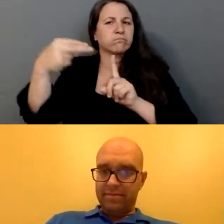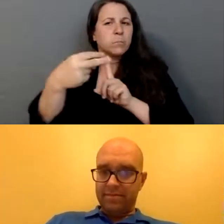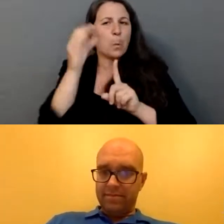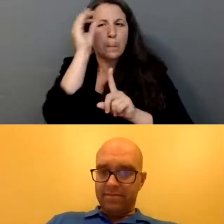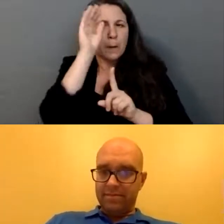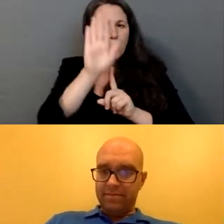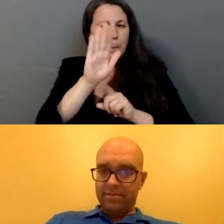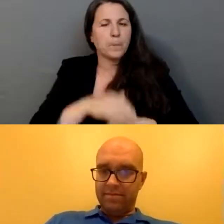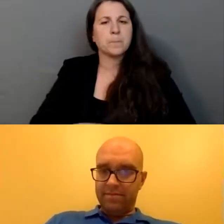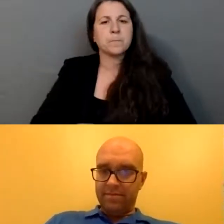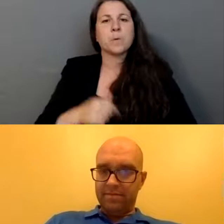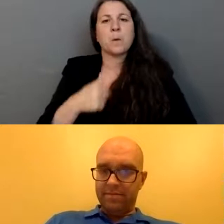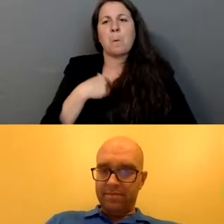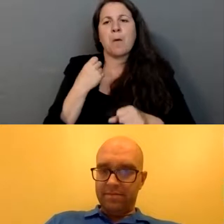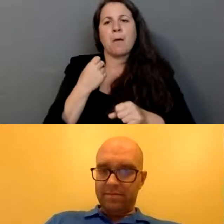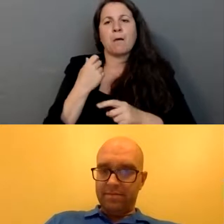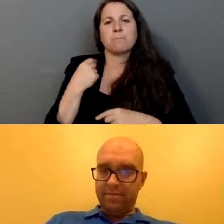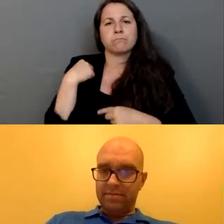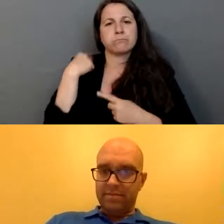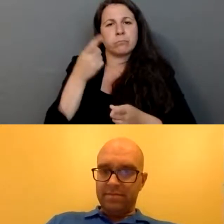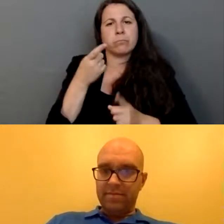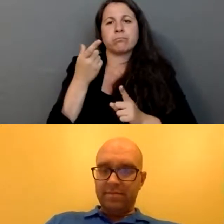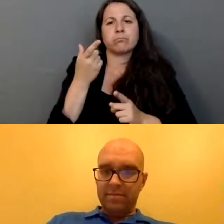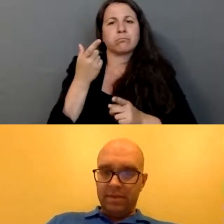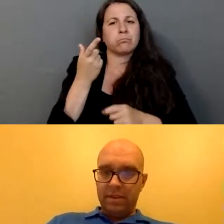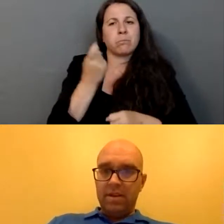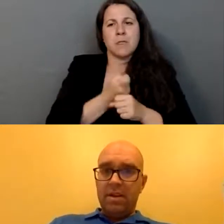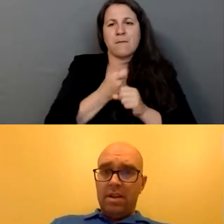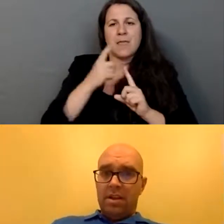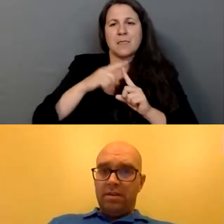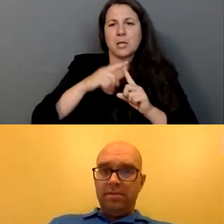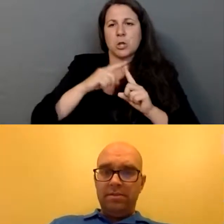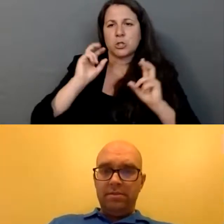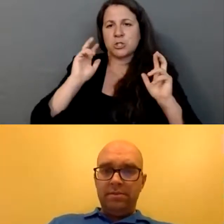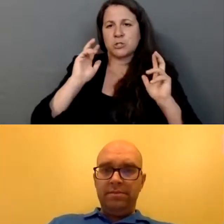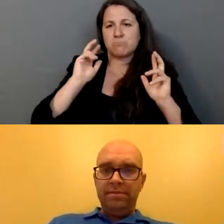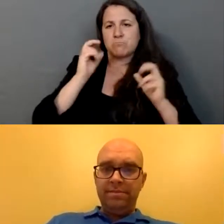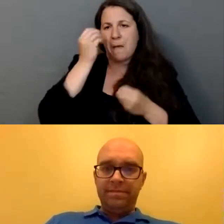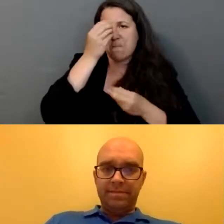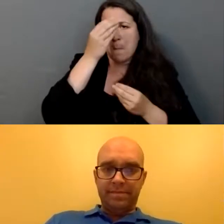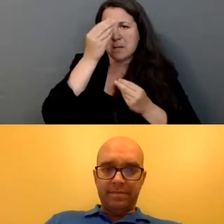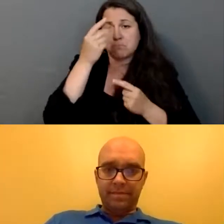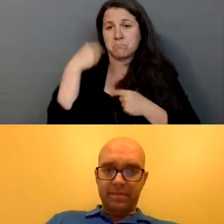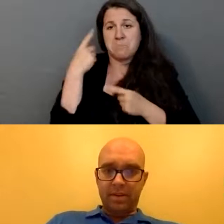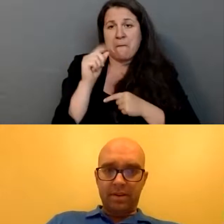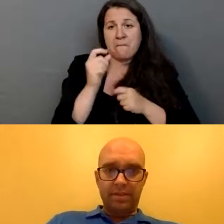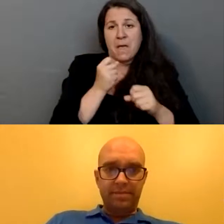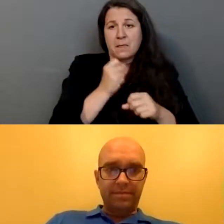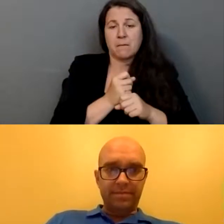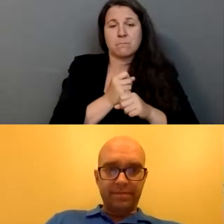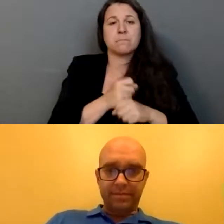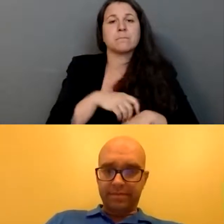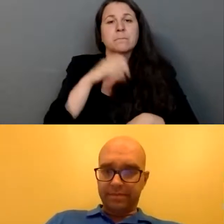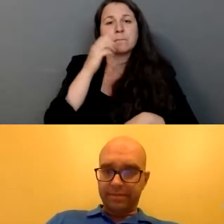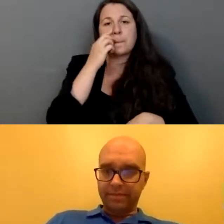j'ai travaillé beaucoup dans le domaine des technologies de l'information depuis les dernières 20 années, je dirais, et au niveau de l'accessibilité puis de